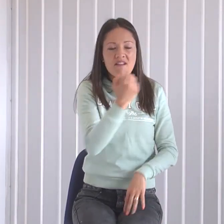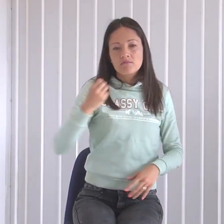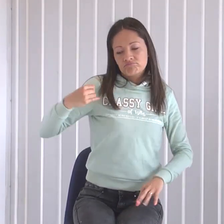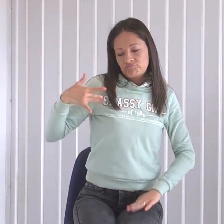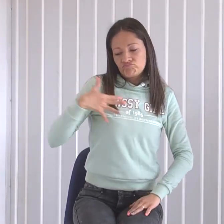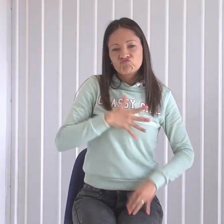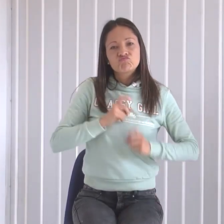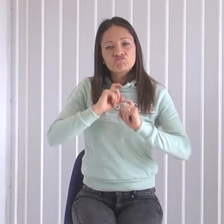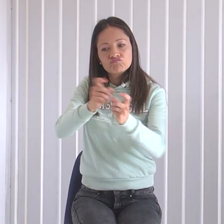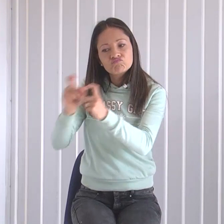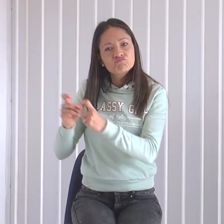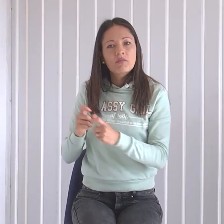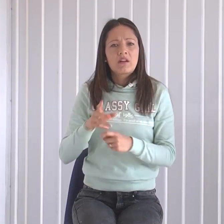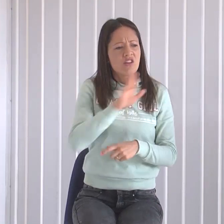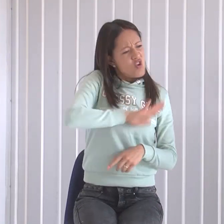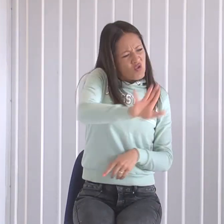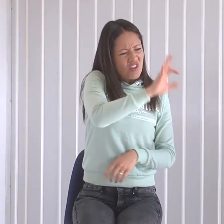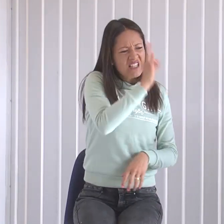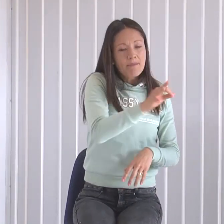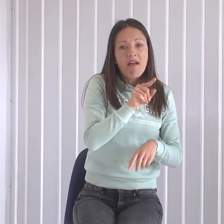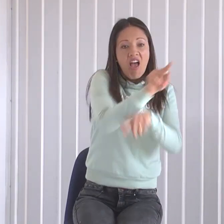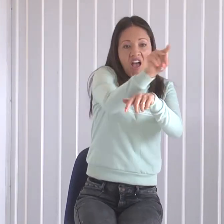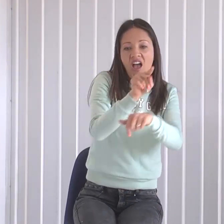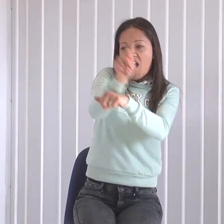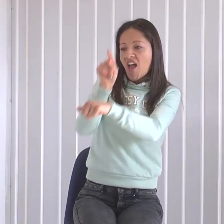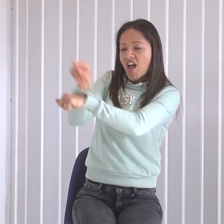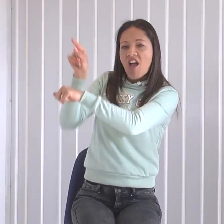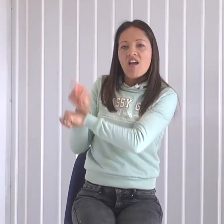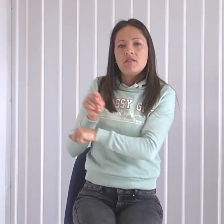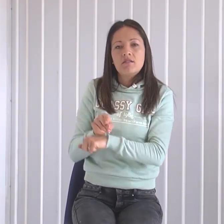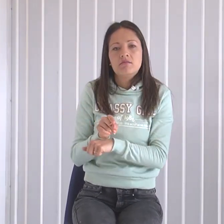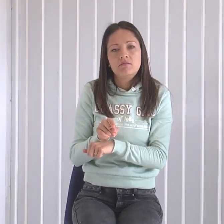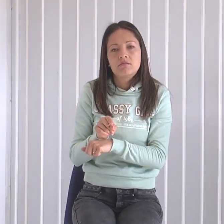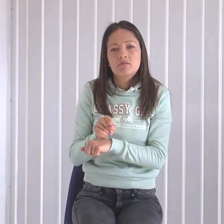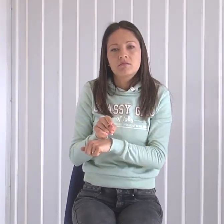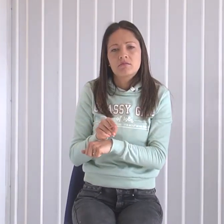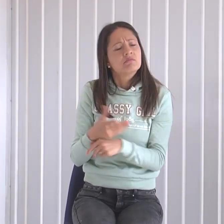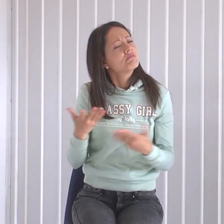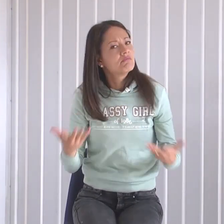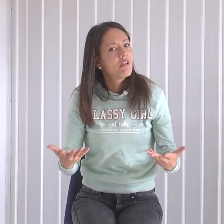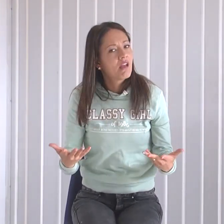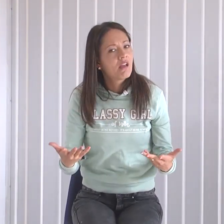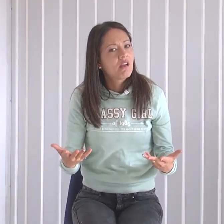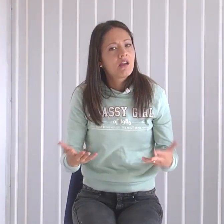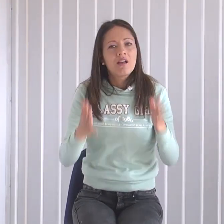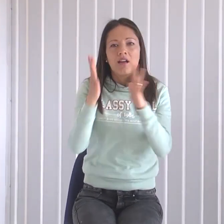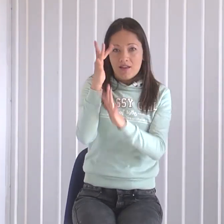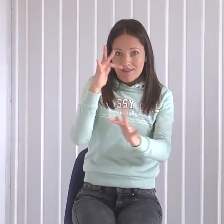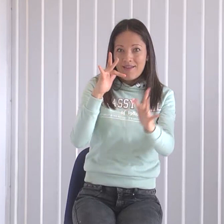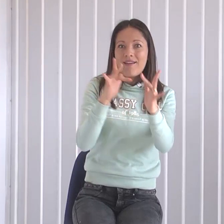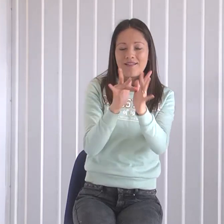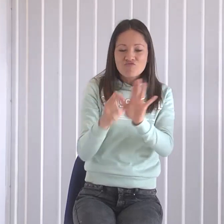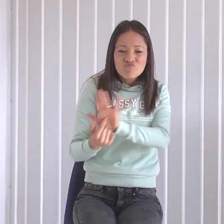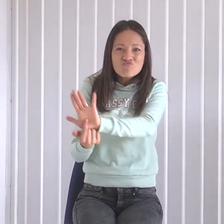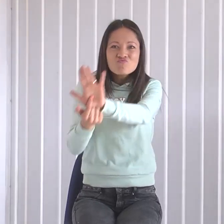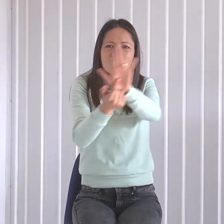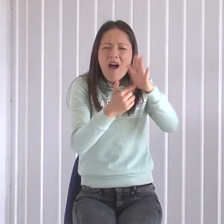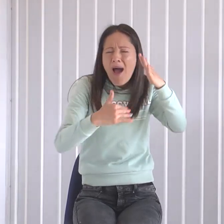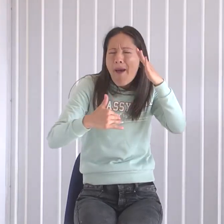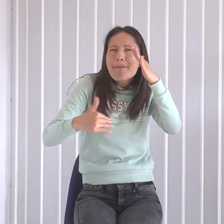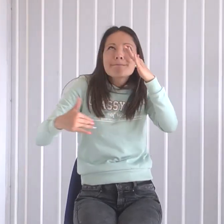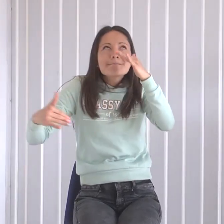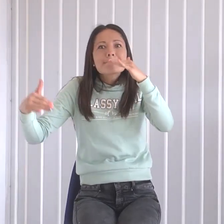misericordia. Porque ustedes están señalando al uno y al otro. Entonces, Jesús está mostrando algo